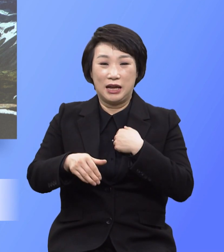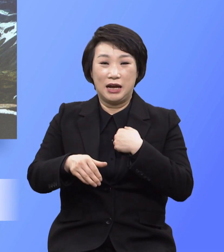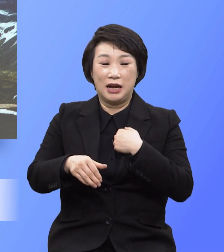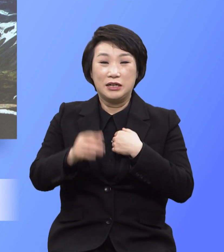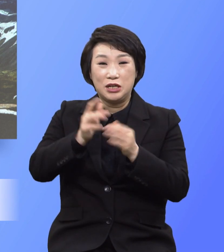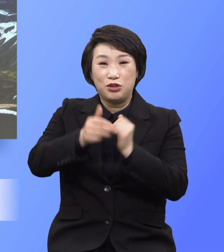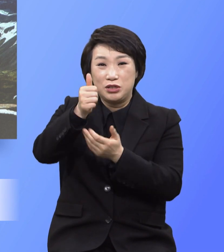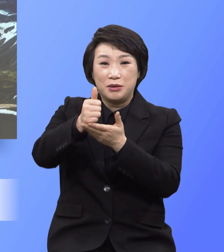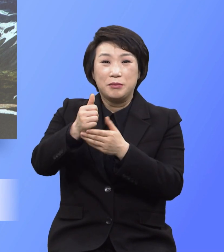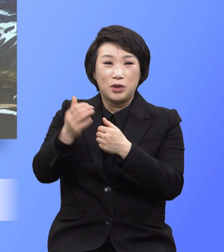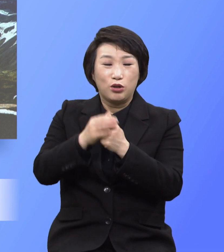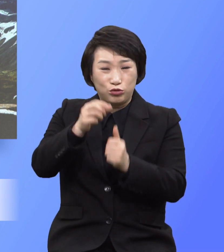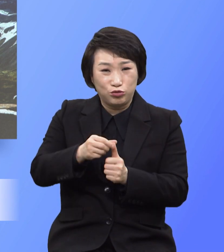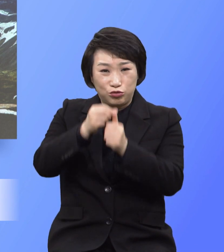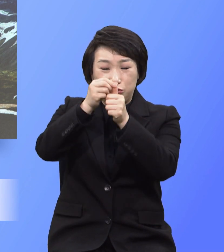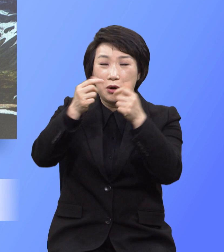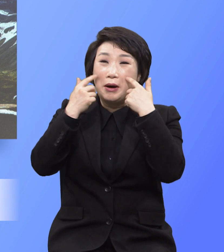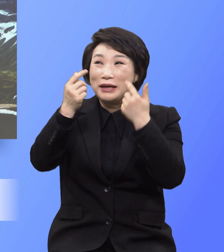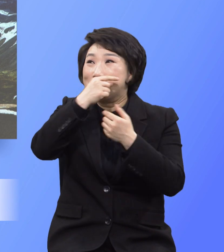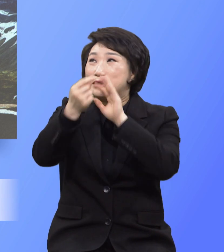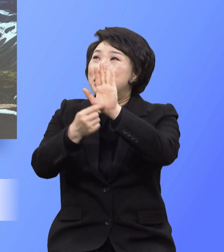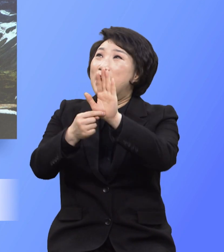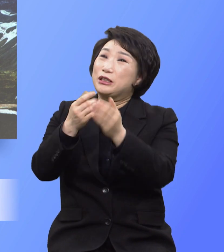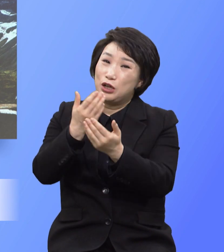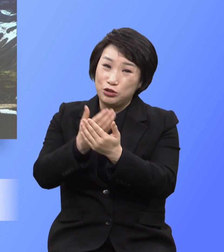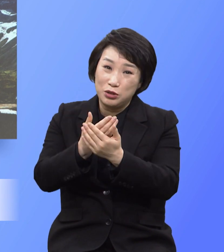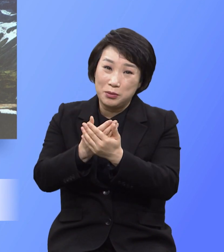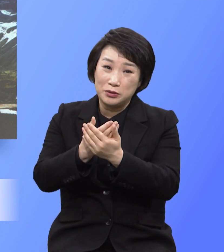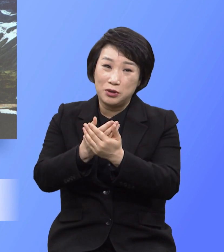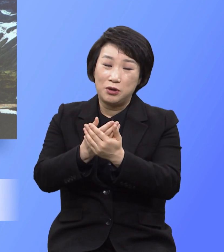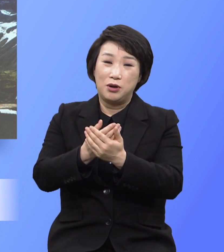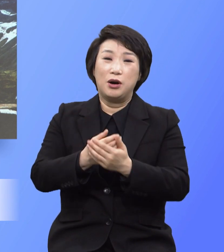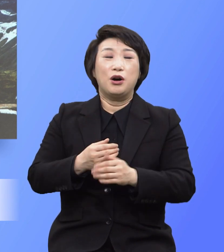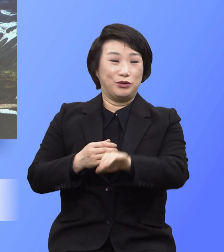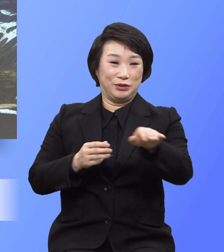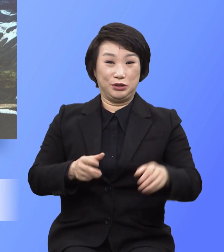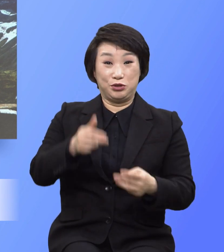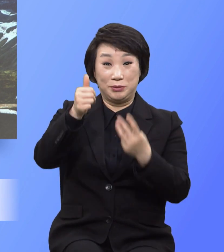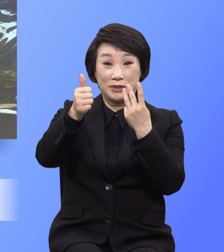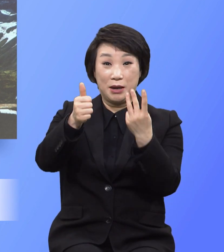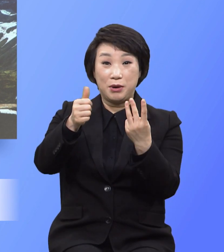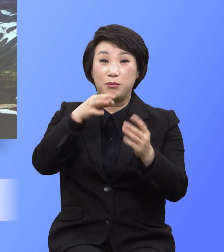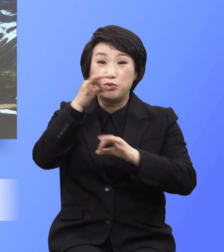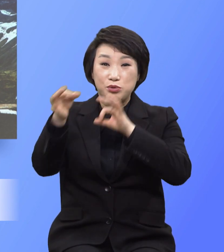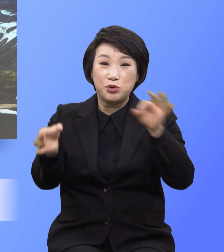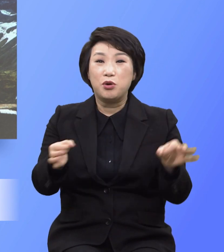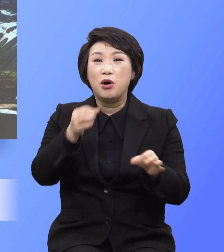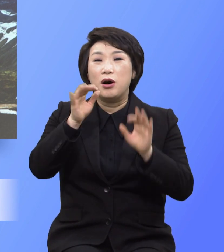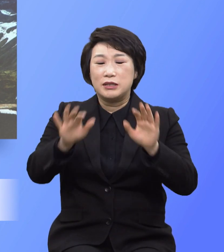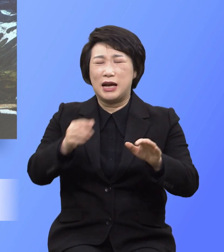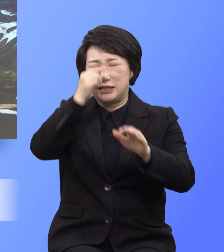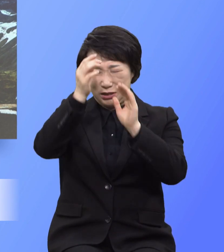내가 예수로 구원받았음을 확증하게 하옵소서. 주여 삼창하고 부르짖어